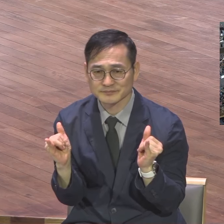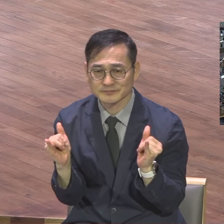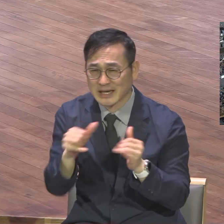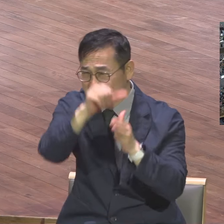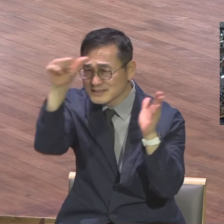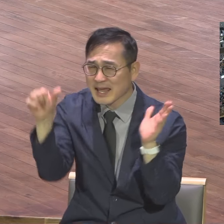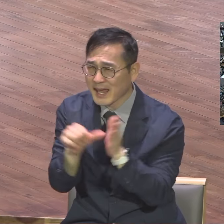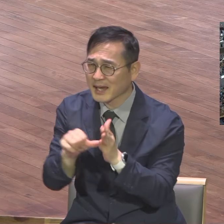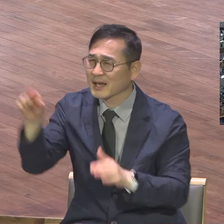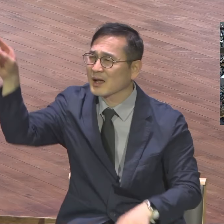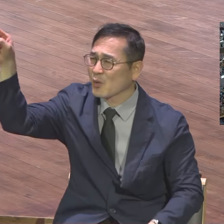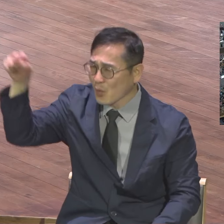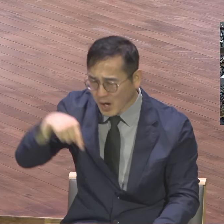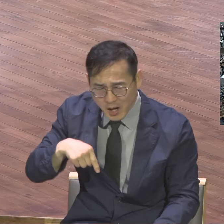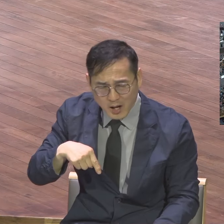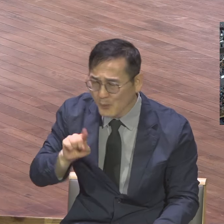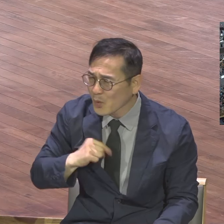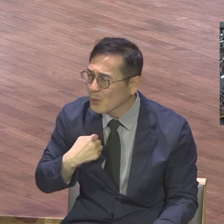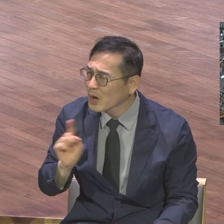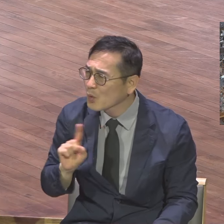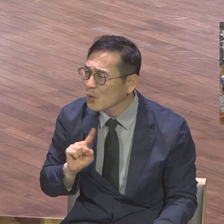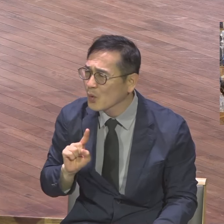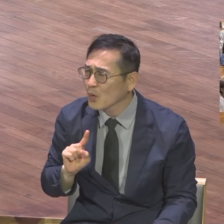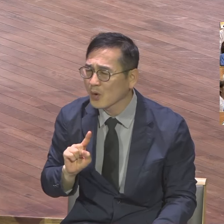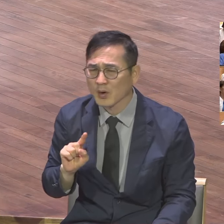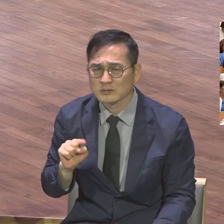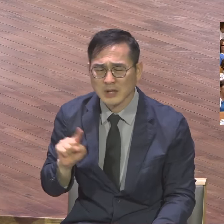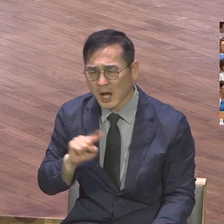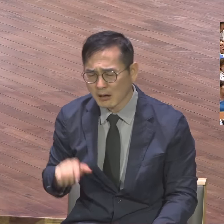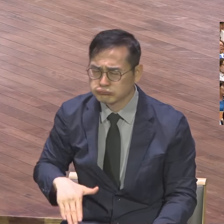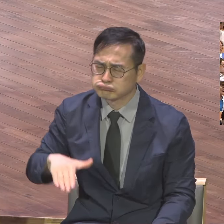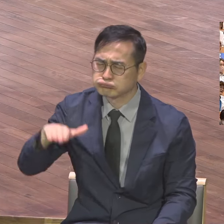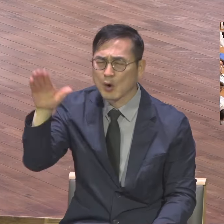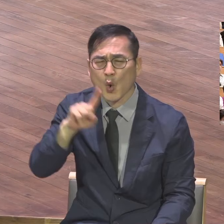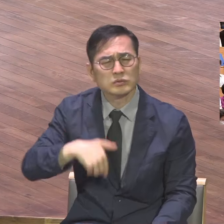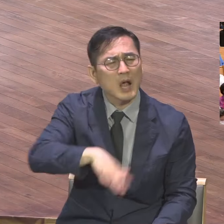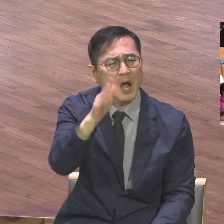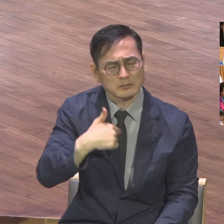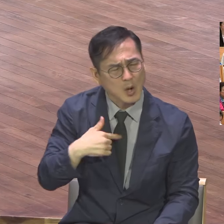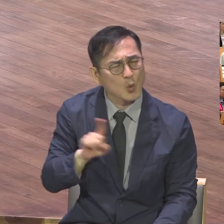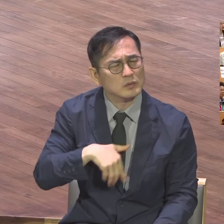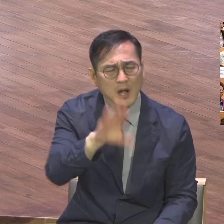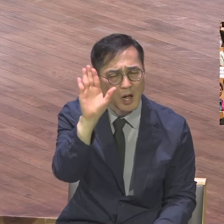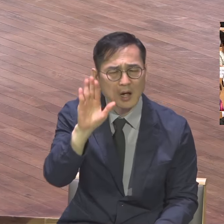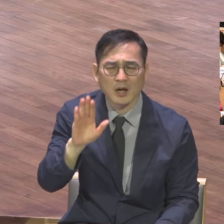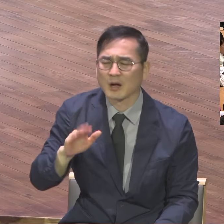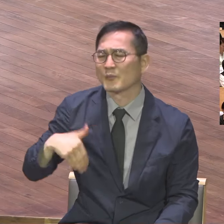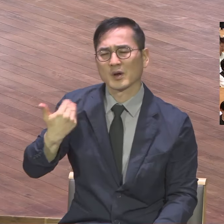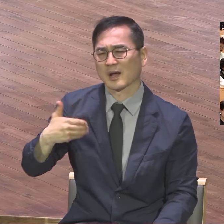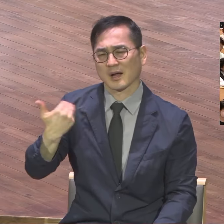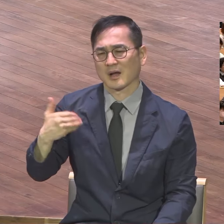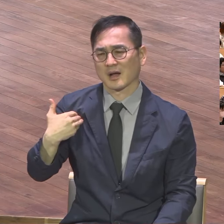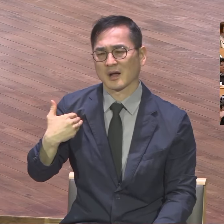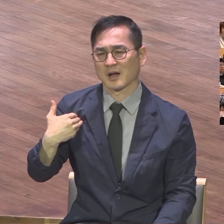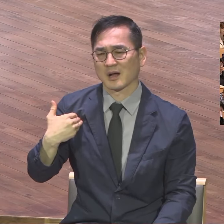인생이 어디서 와서 무엇을 하다가 어디로 가는지 알지